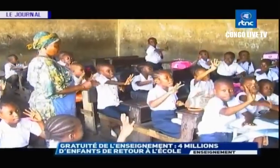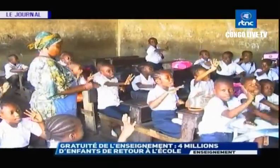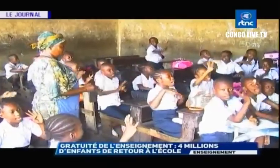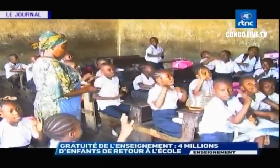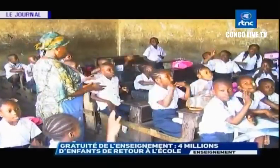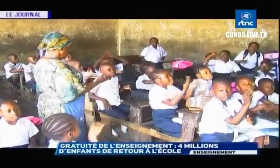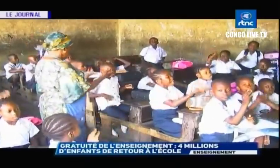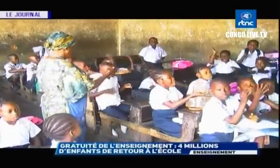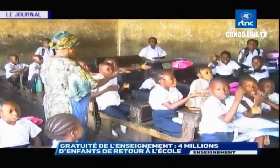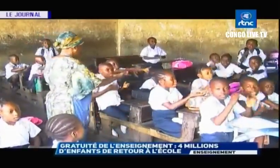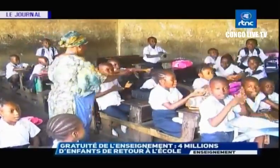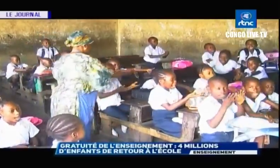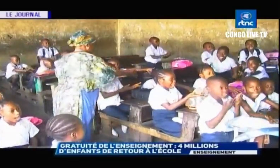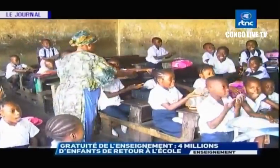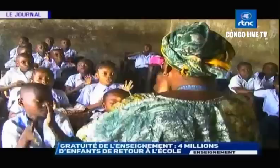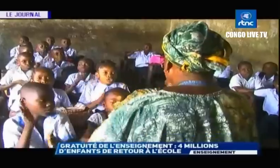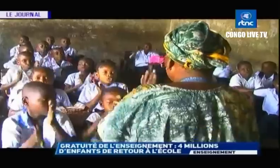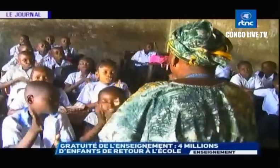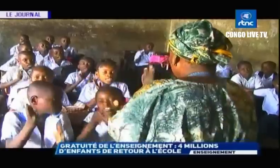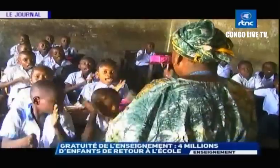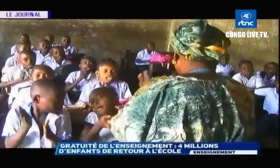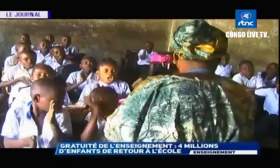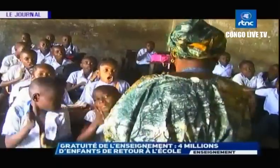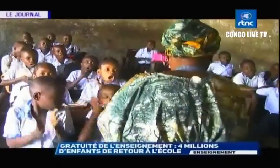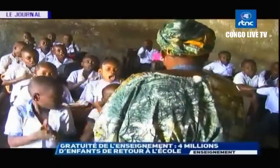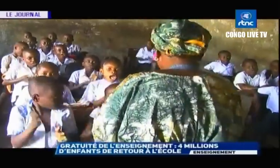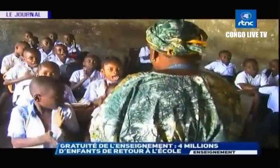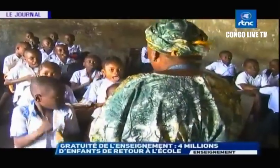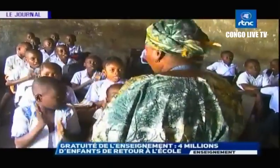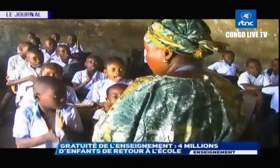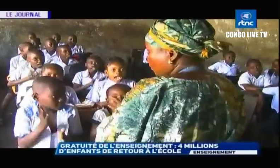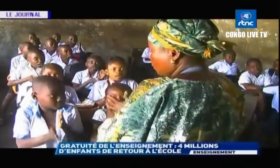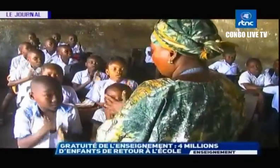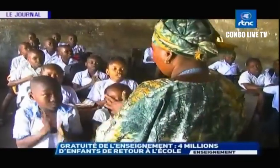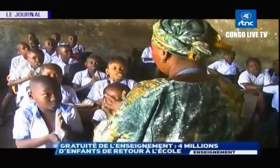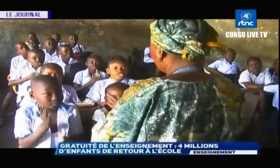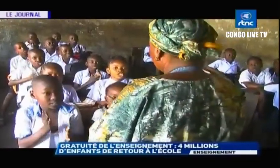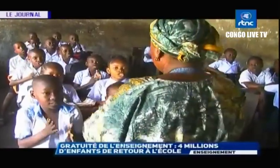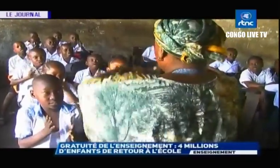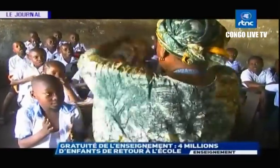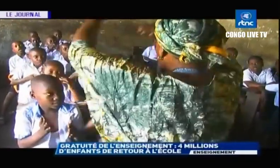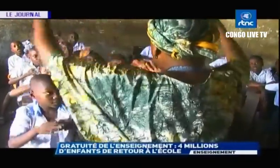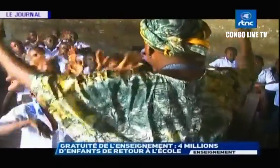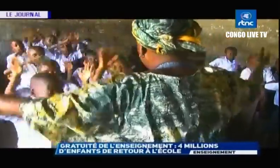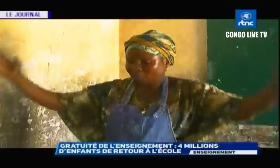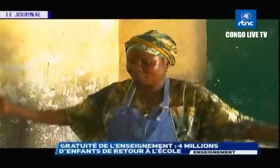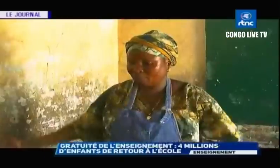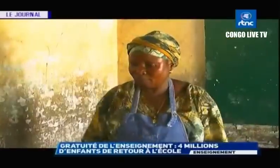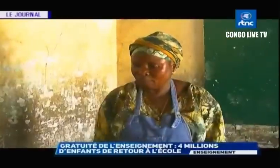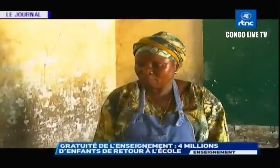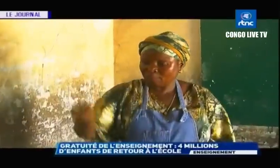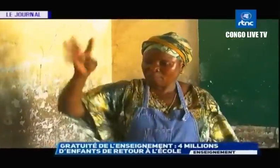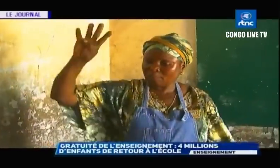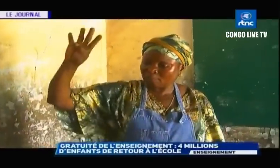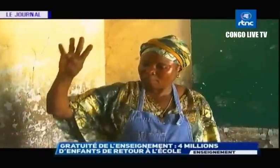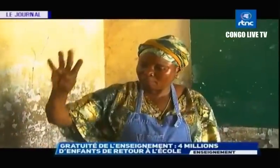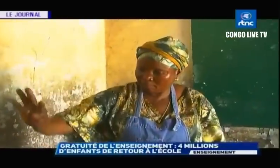Mise en œuvre en 2019, la gratuité de l'enseignement des bases poursuit son bonhomme de chemin en RDC. 3 ans après, les